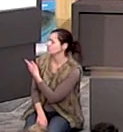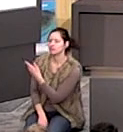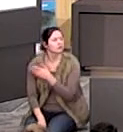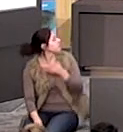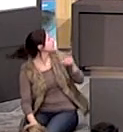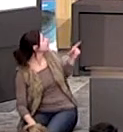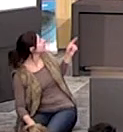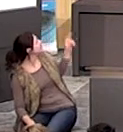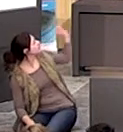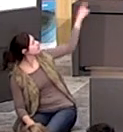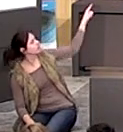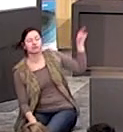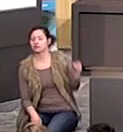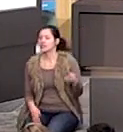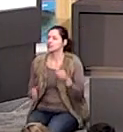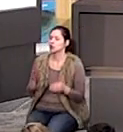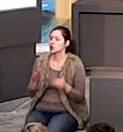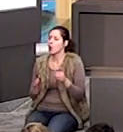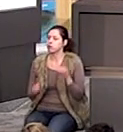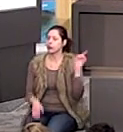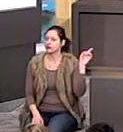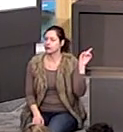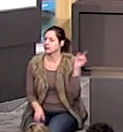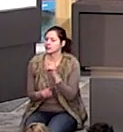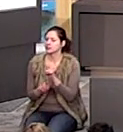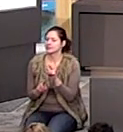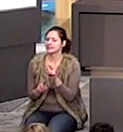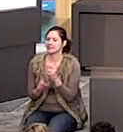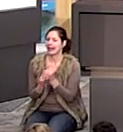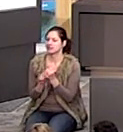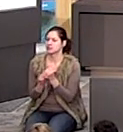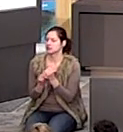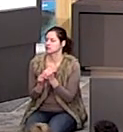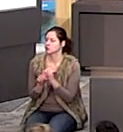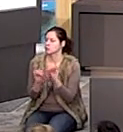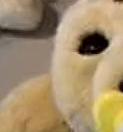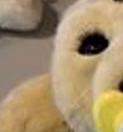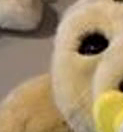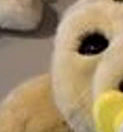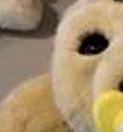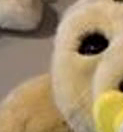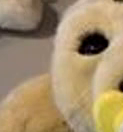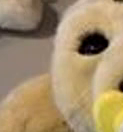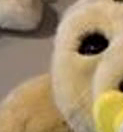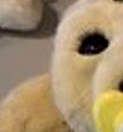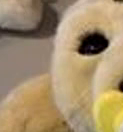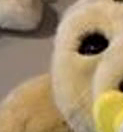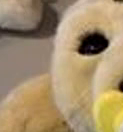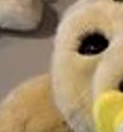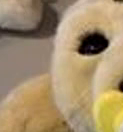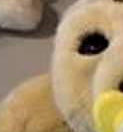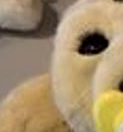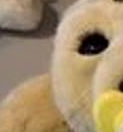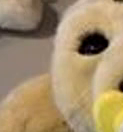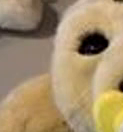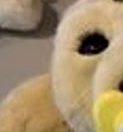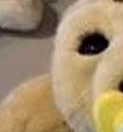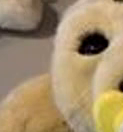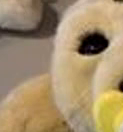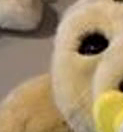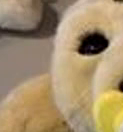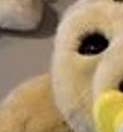hij. Paro is een robotje, het is allemaal niet zo'n hele ingewikkelde technologie. Paro eet niet. Paro gaat 's nachts aan de